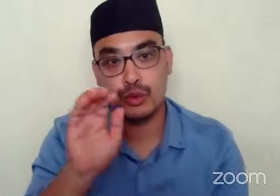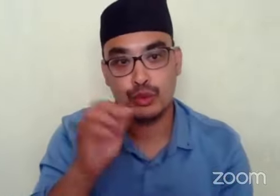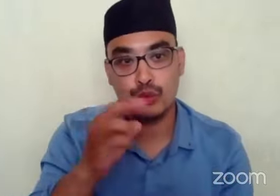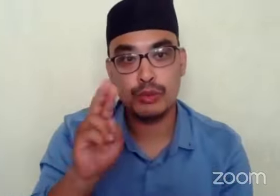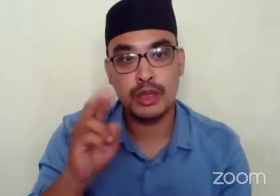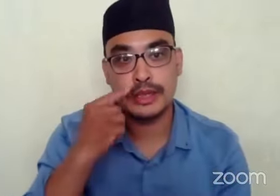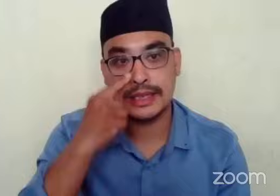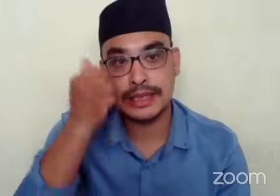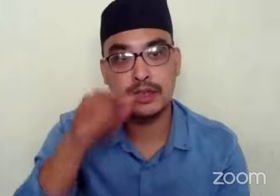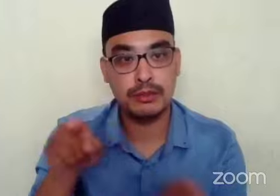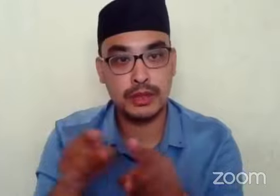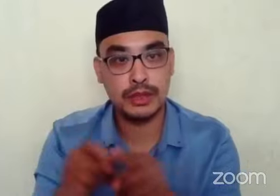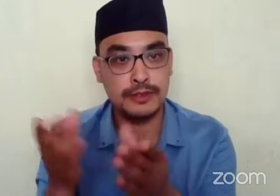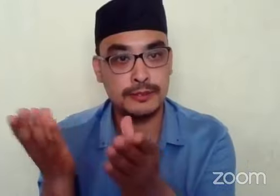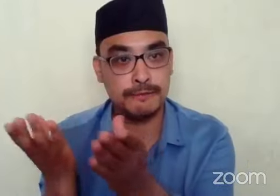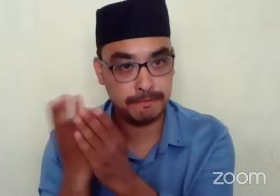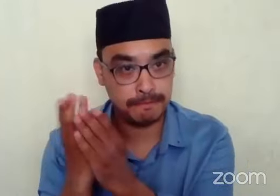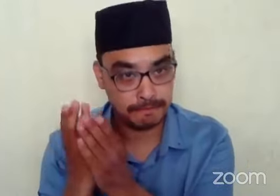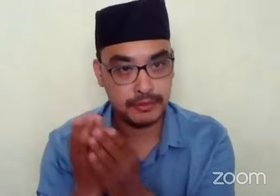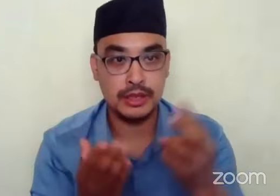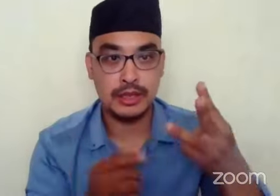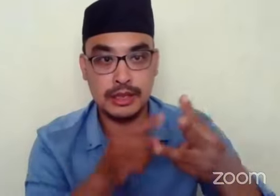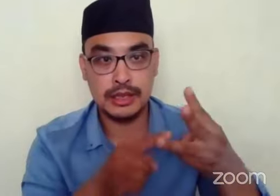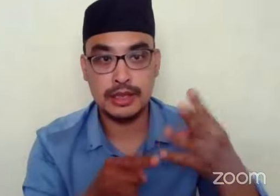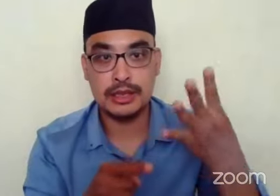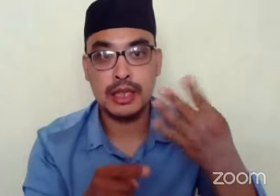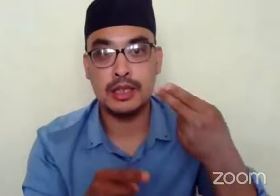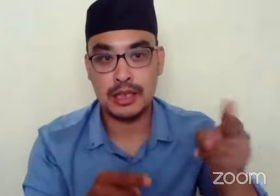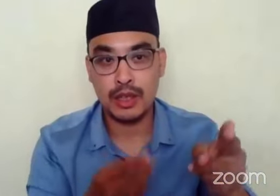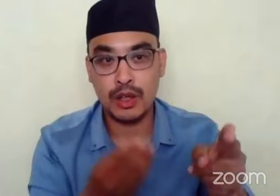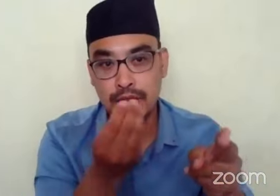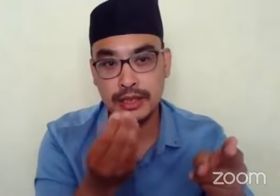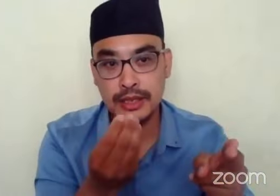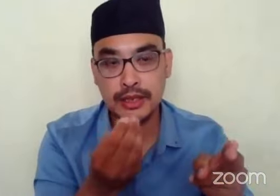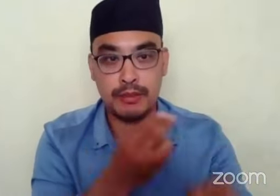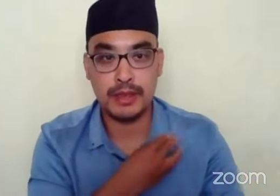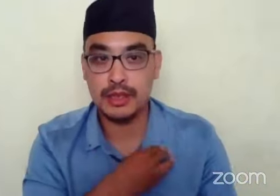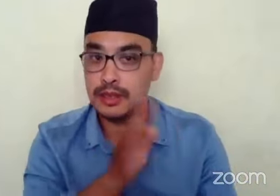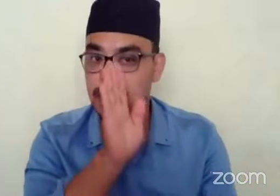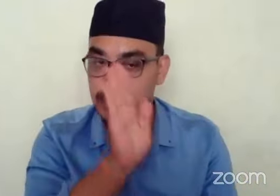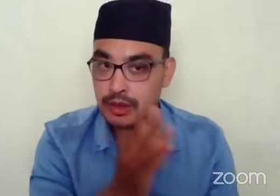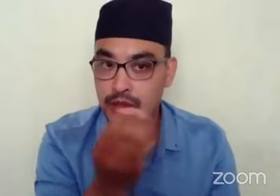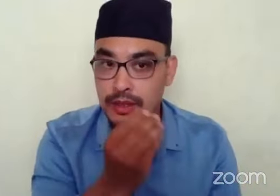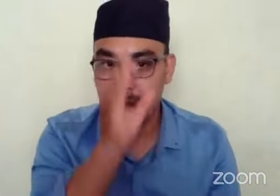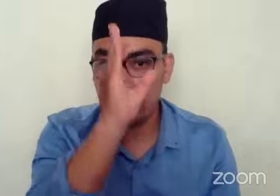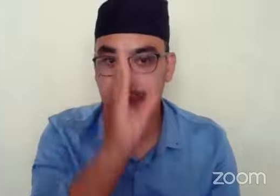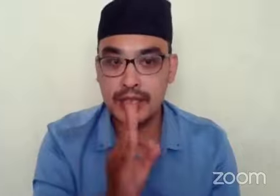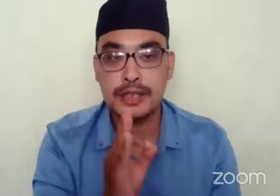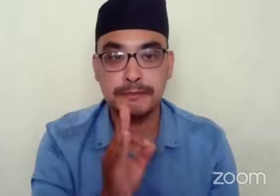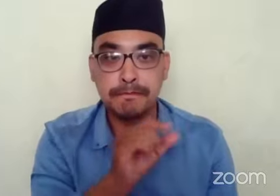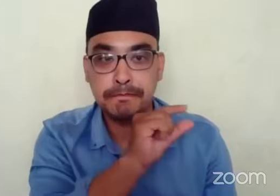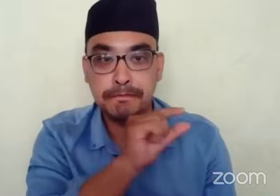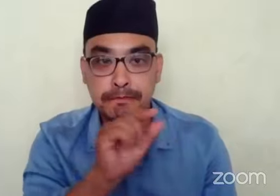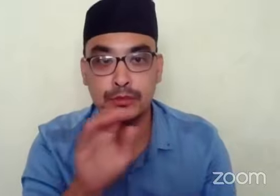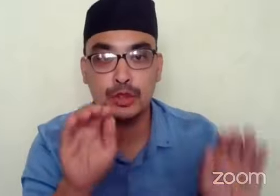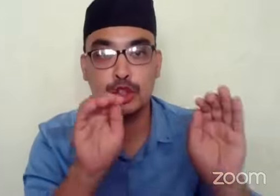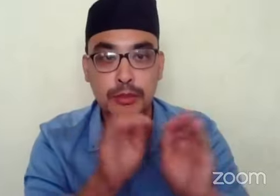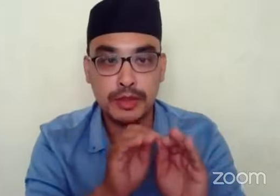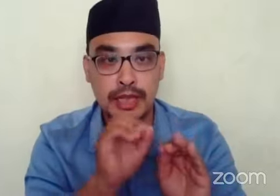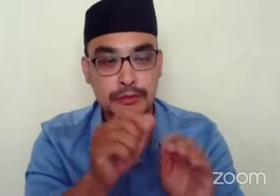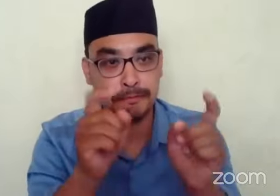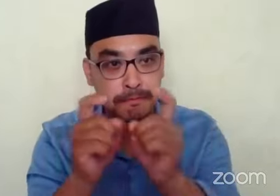त्यसपछि हामीसँग 3-4 हुनुहुन्छ जसले चाहिँ अलिकति विशेष विषयसँग सम्बन्धित अन्तर